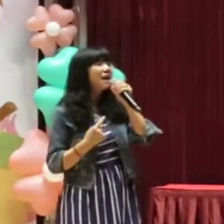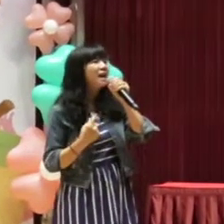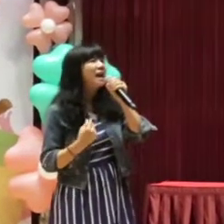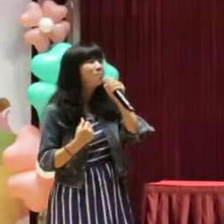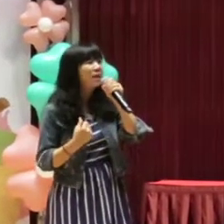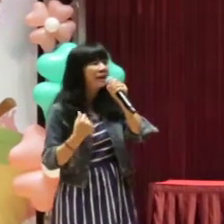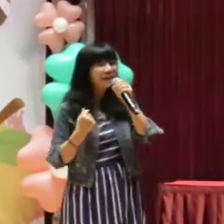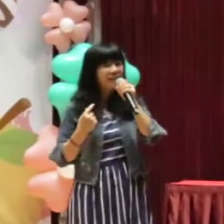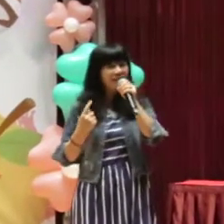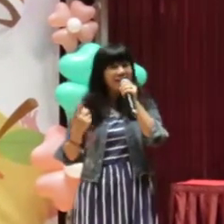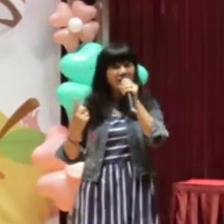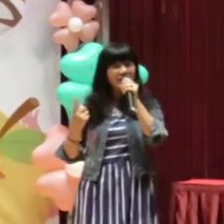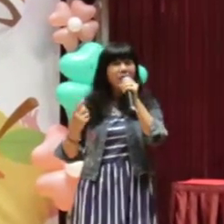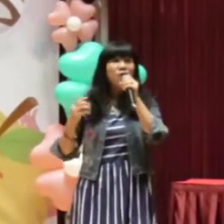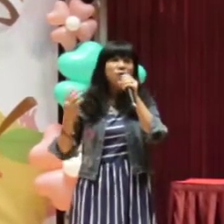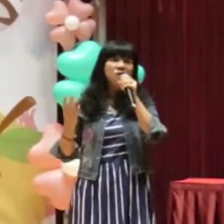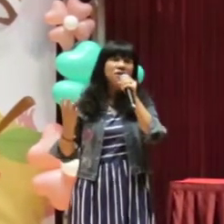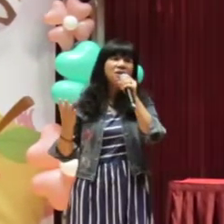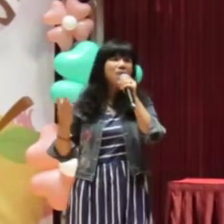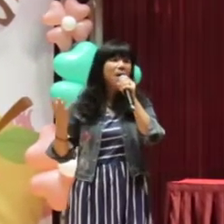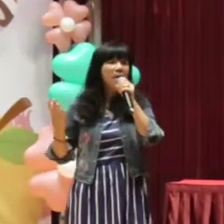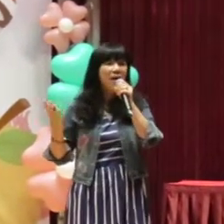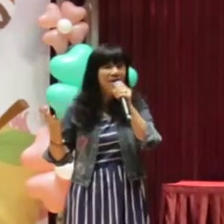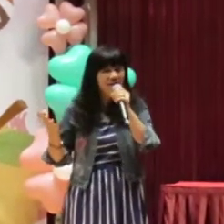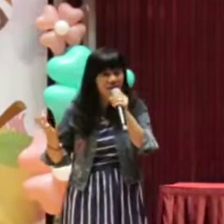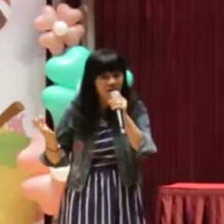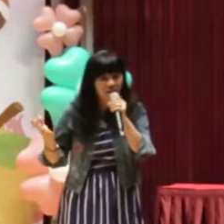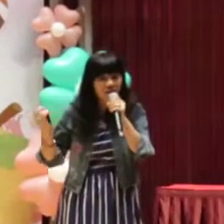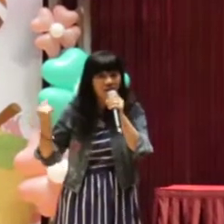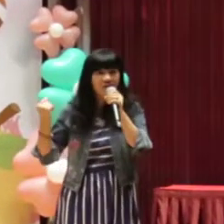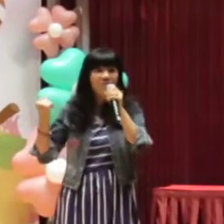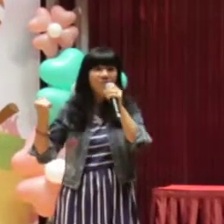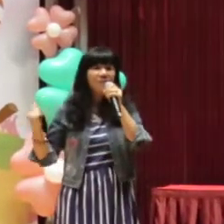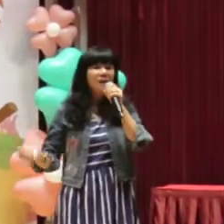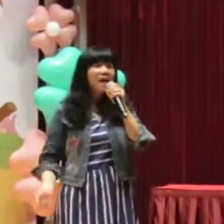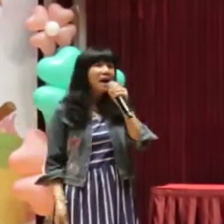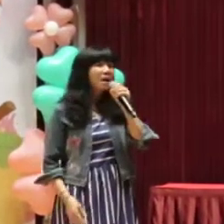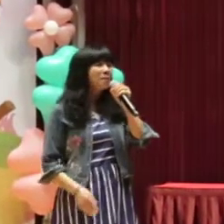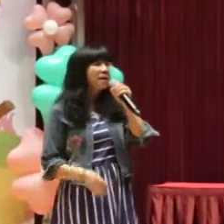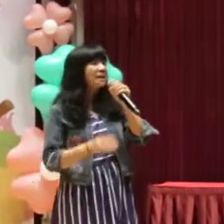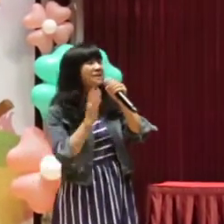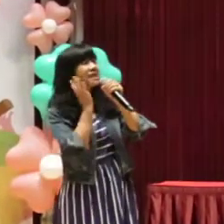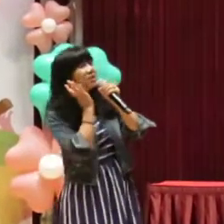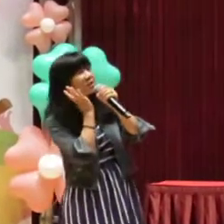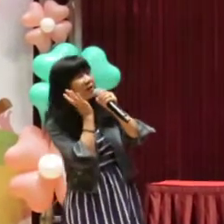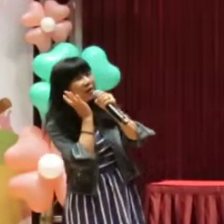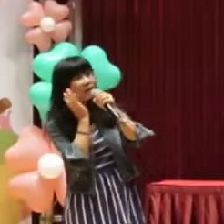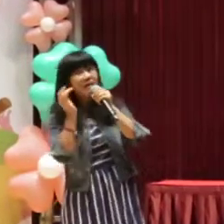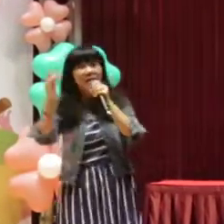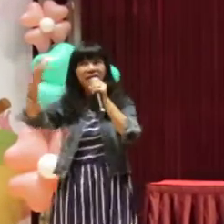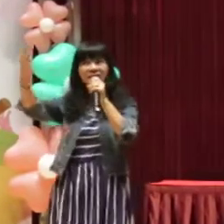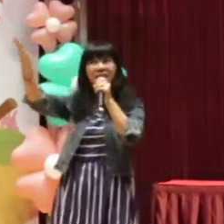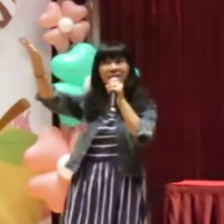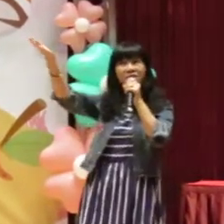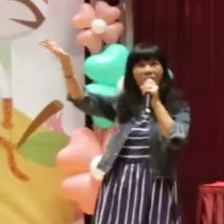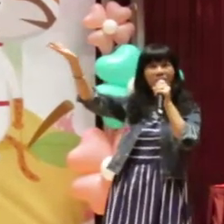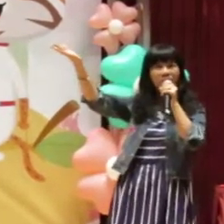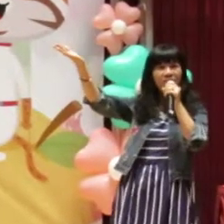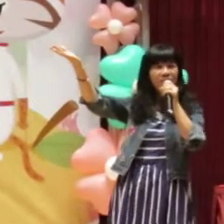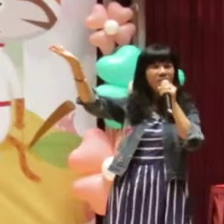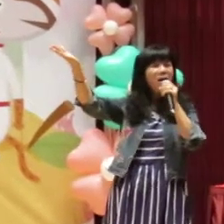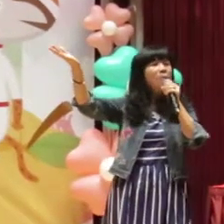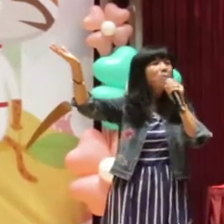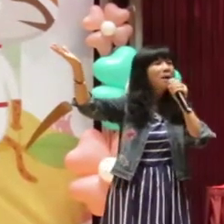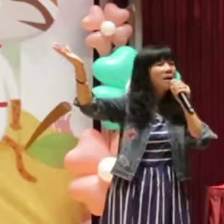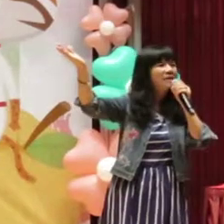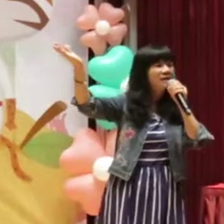就是阿妹的节，就是妈妈的节日。阿妹的笑容一年